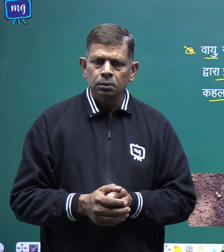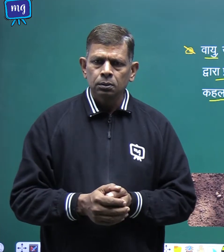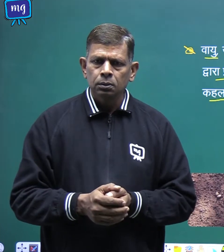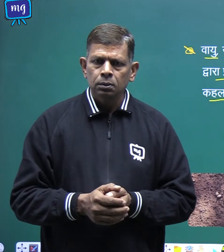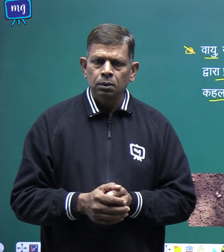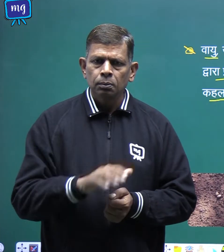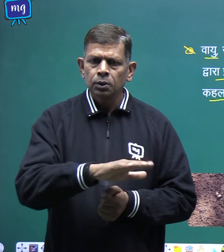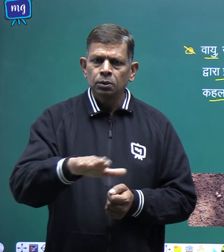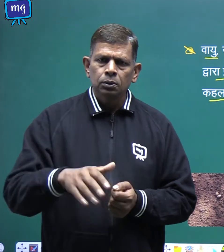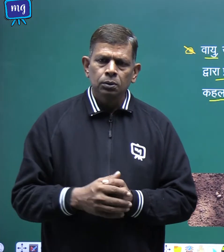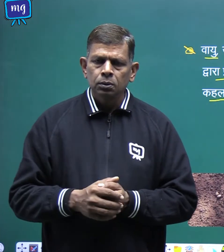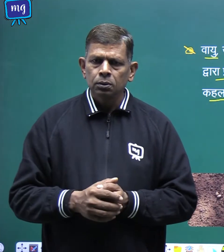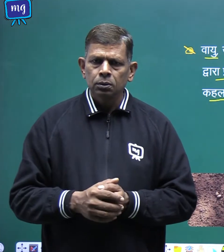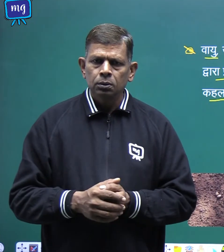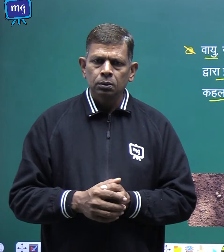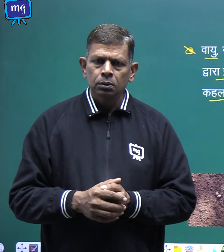बच्चों,